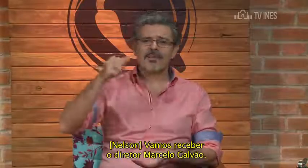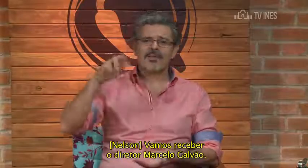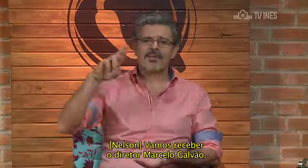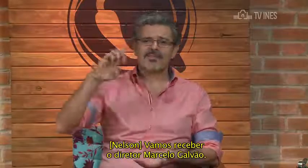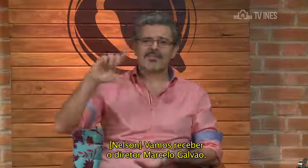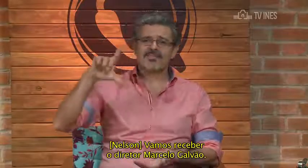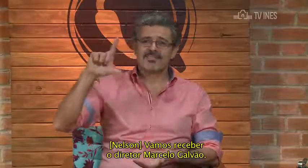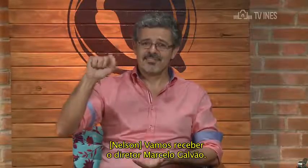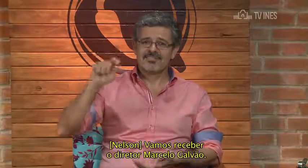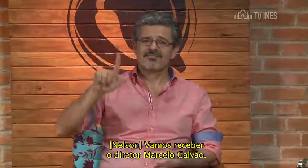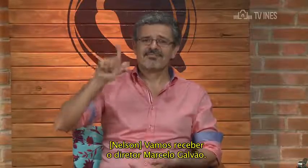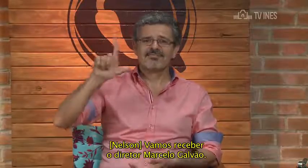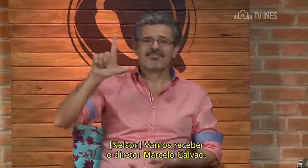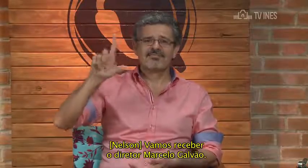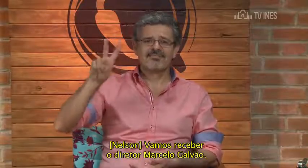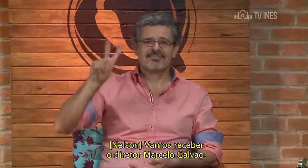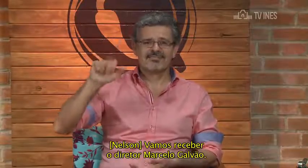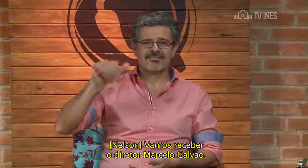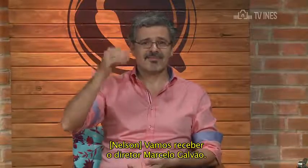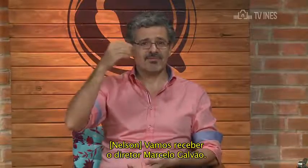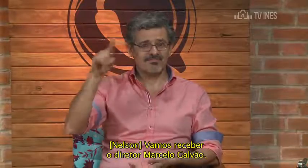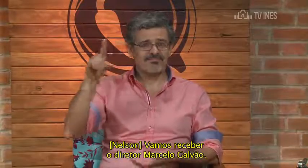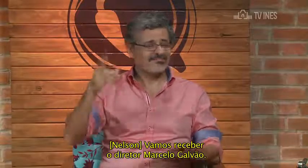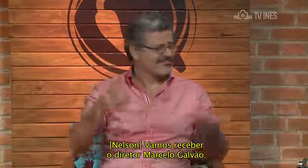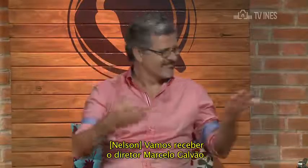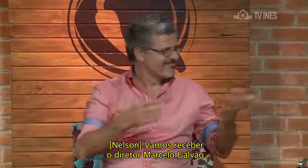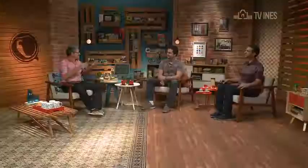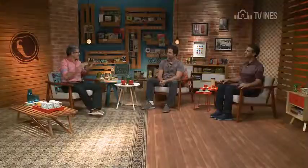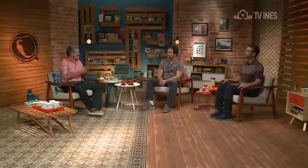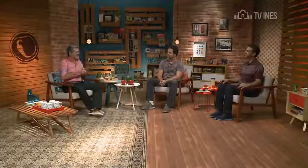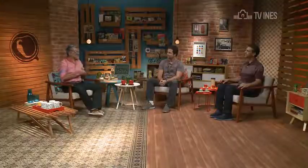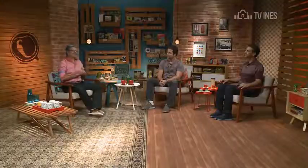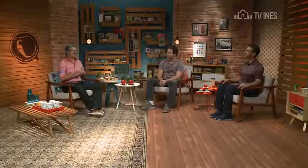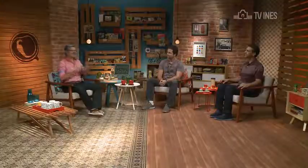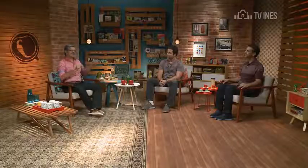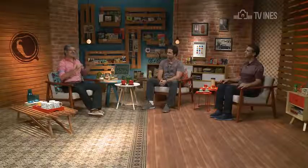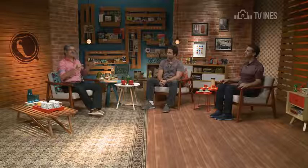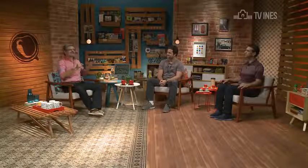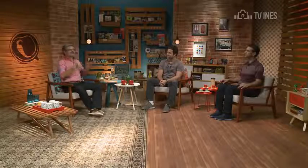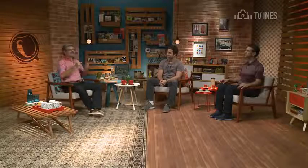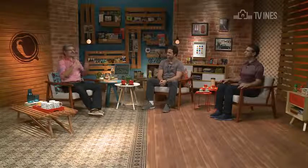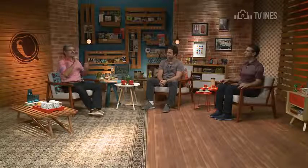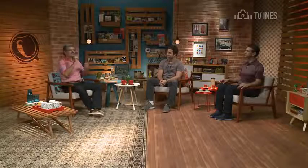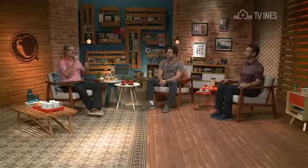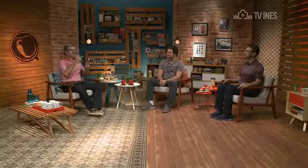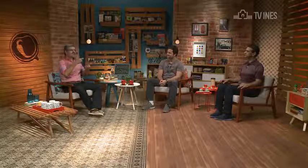Vamos receber o diretor Marcelo Galvão.